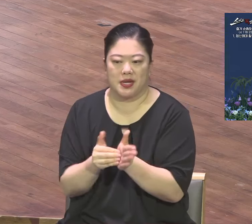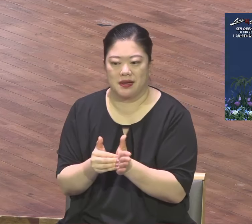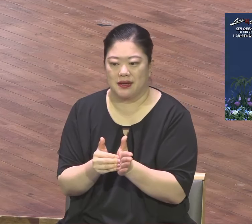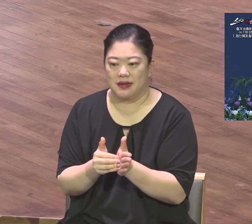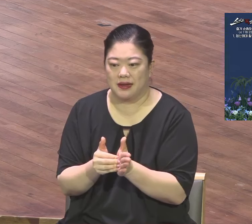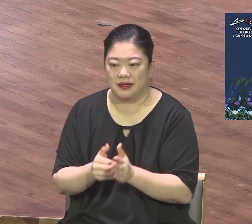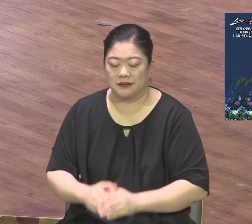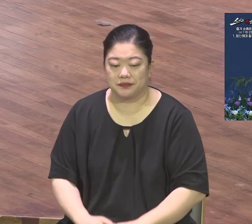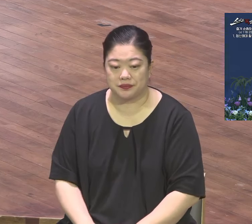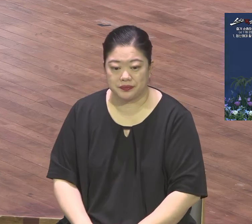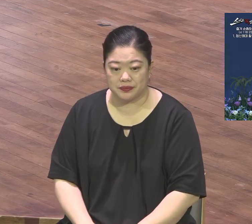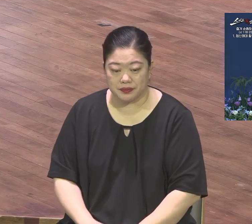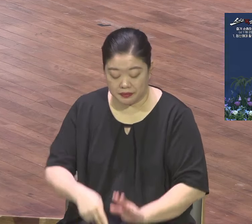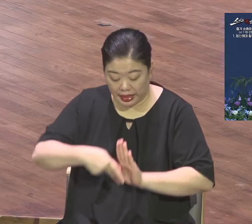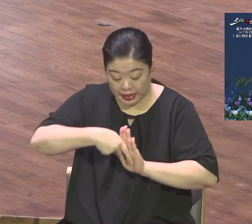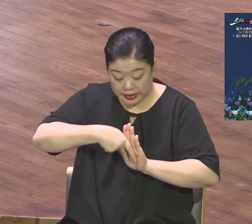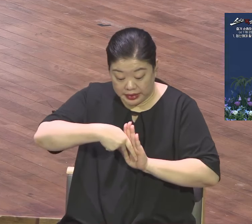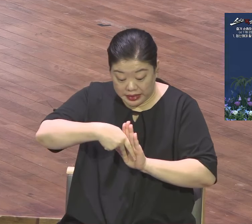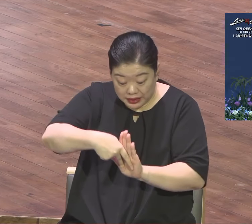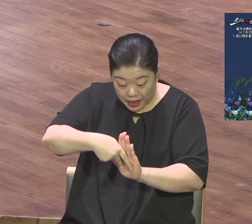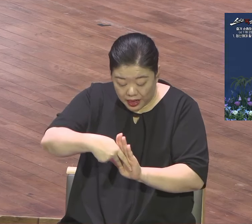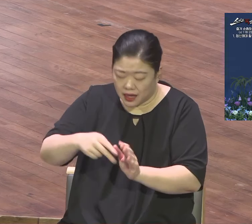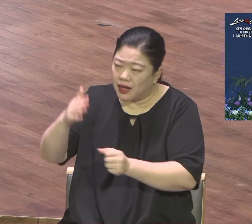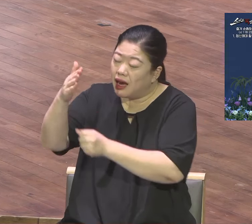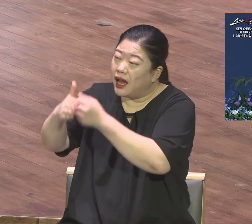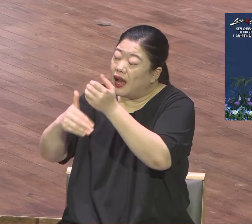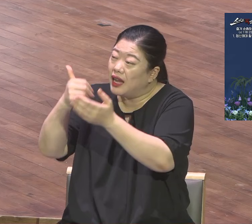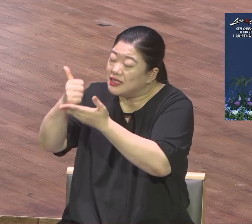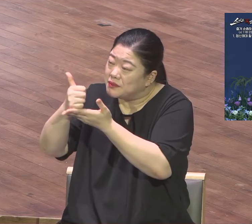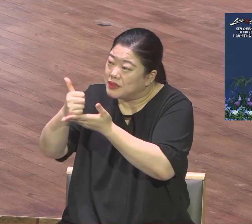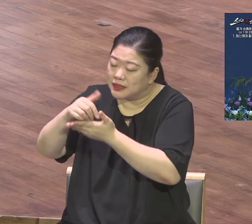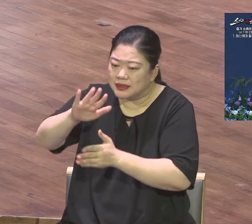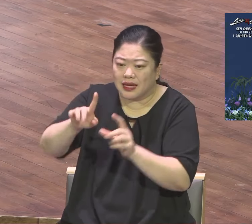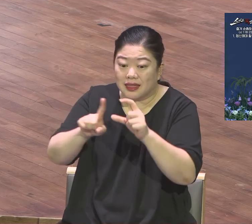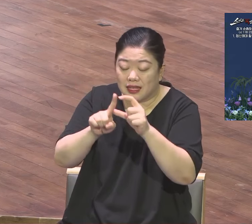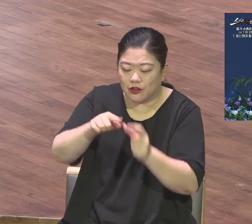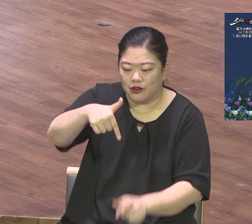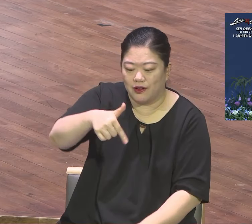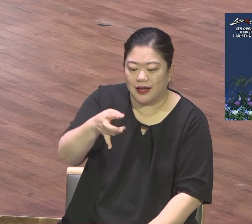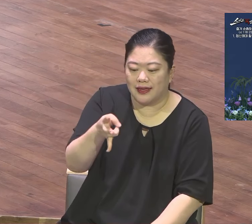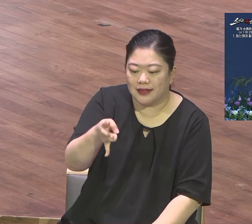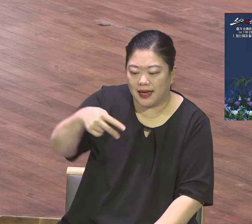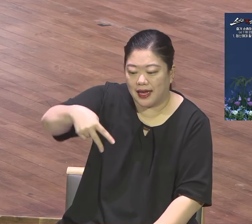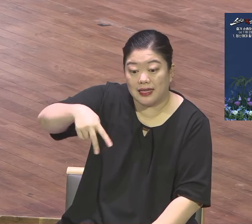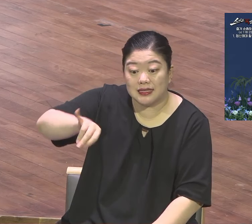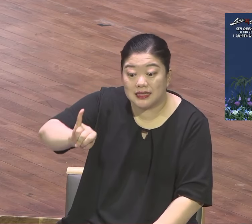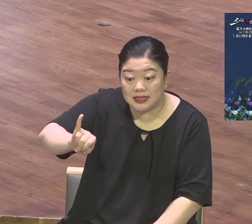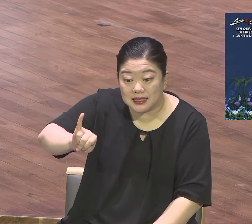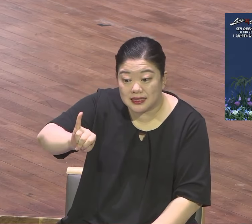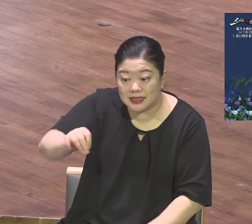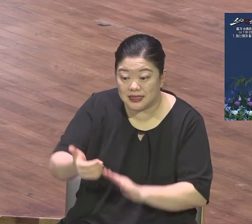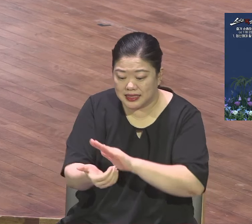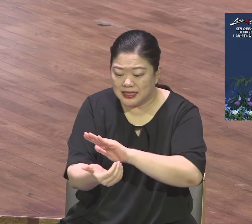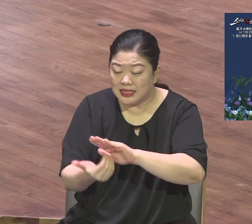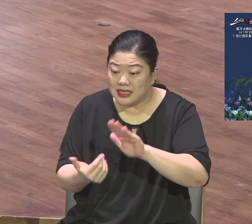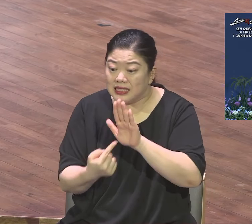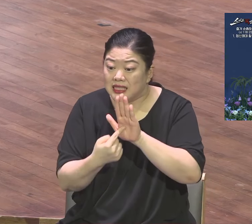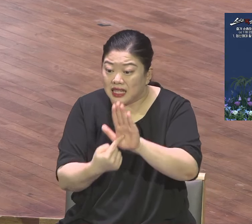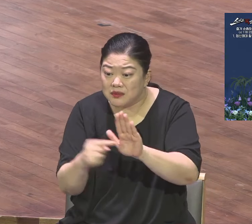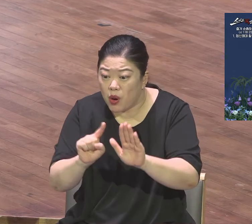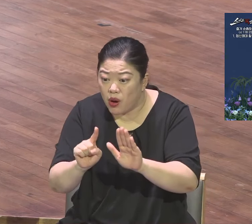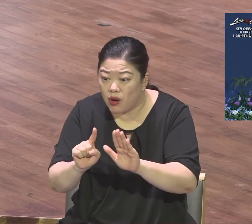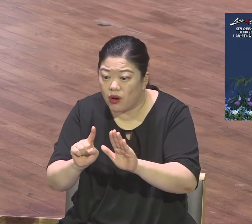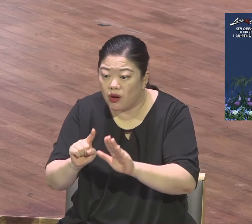하나님으로부터 받은 계시를 지금 전달하고 있습니다. 이 계시라는 말은 히브리 말로 하존이라 하는데 하존은